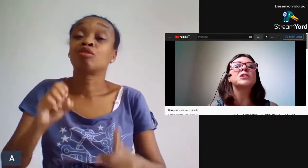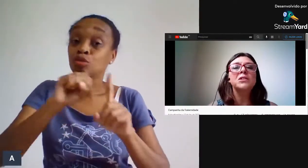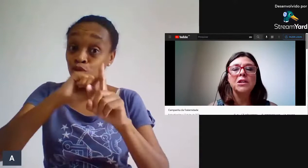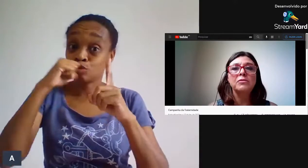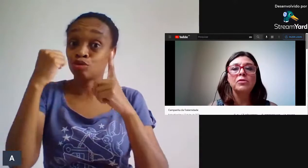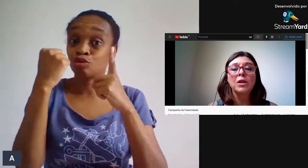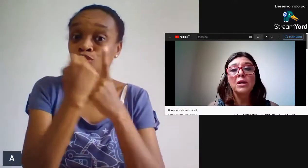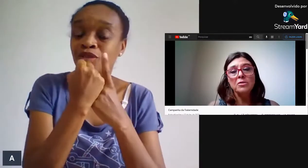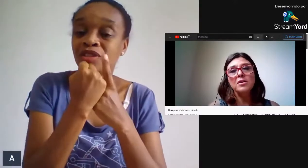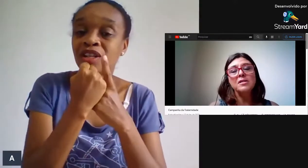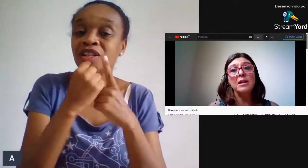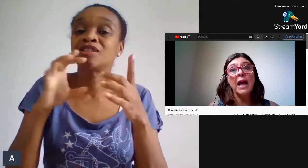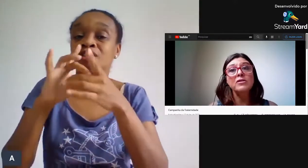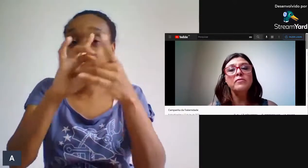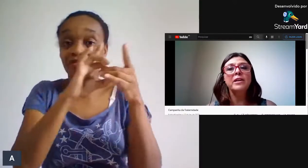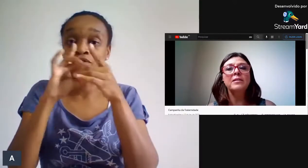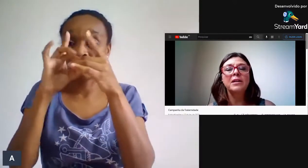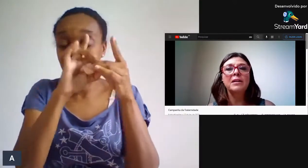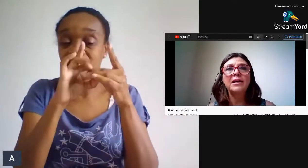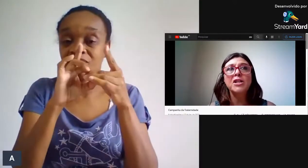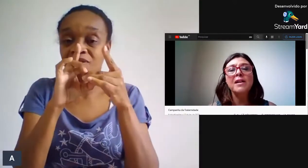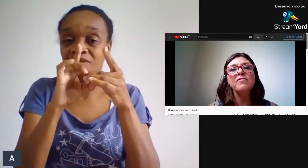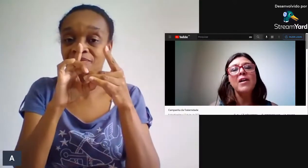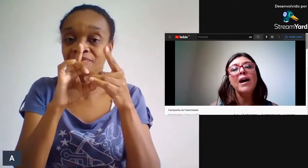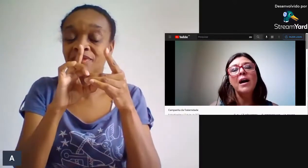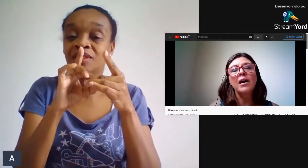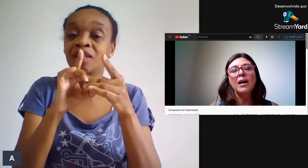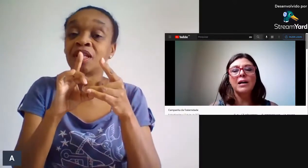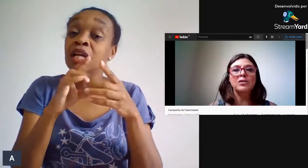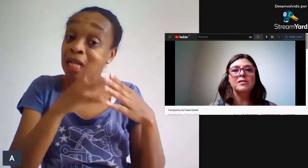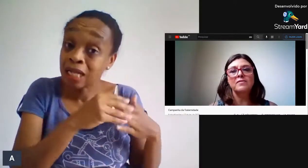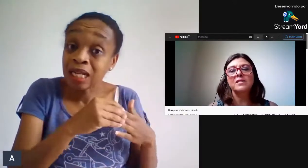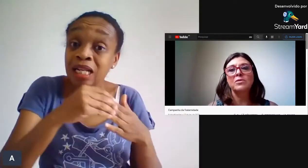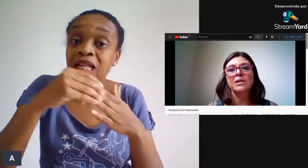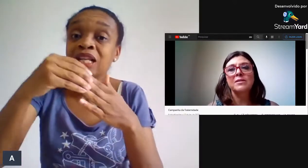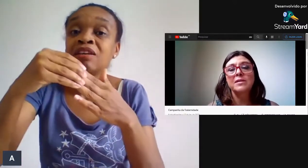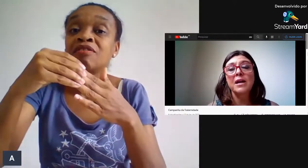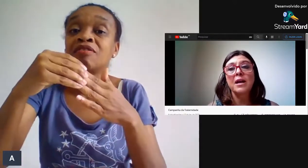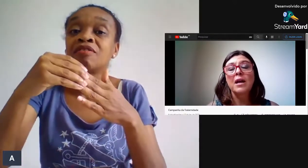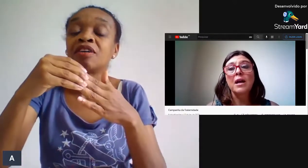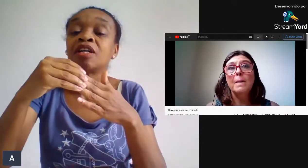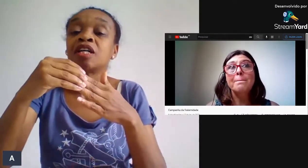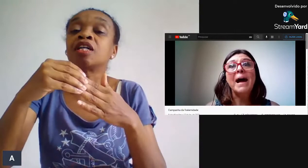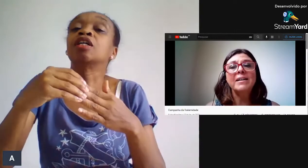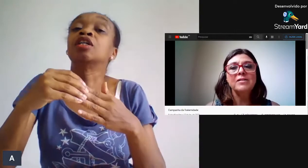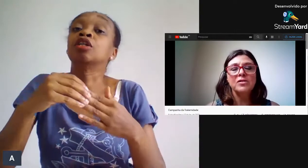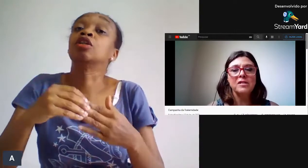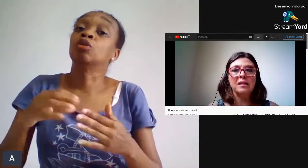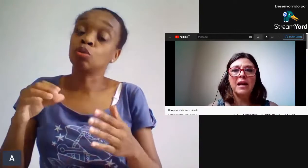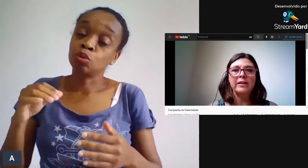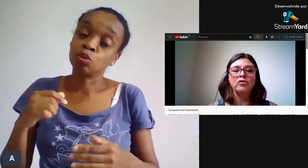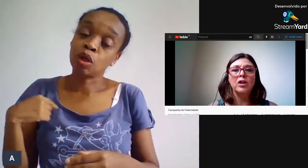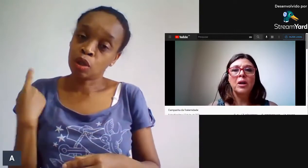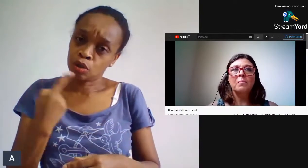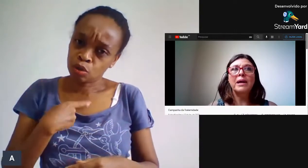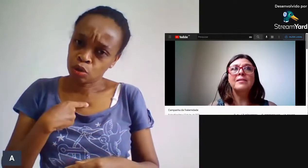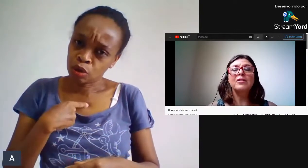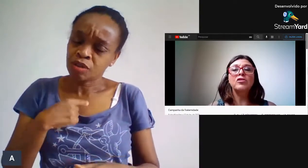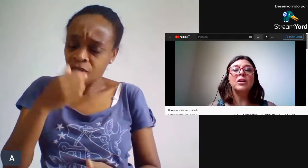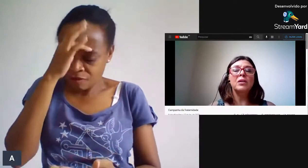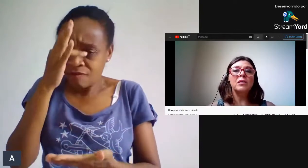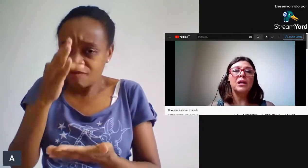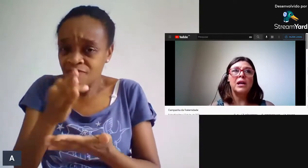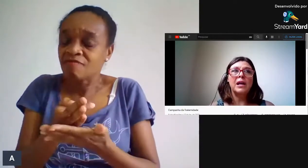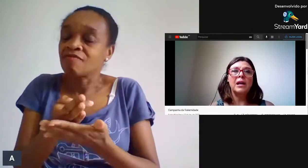grande objetivo. Sociedade e fraternidade é levar a nossa visão cristã para a sociedade, para